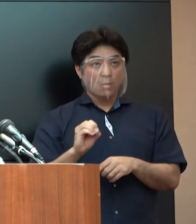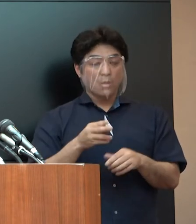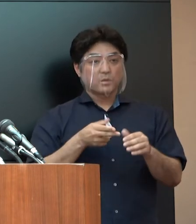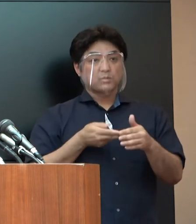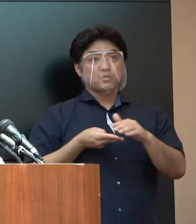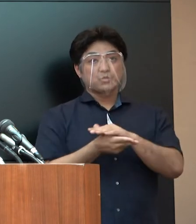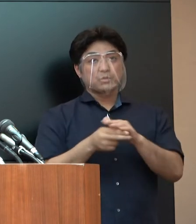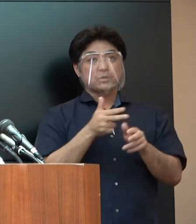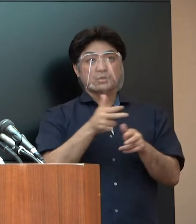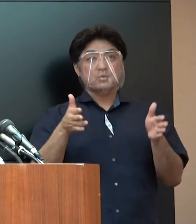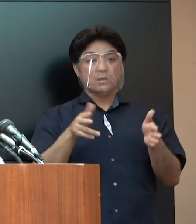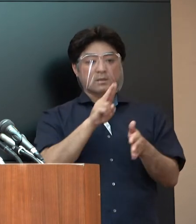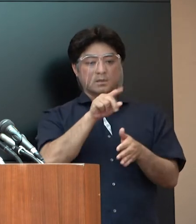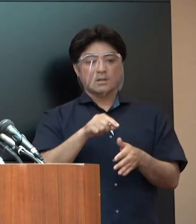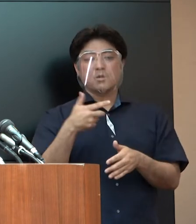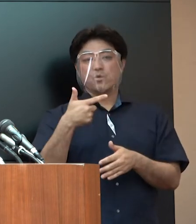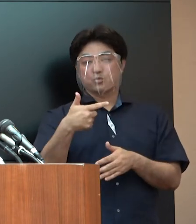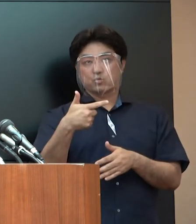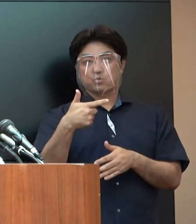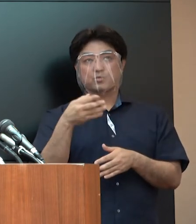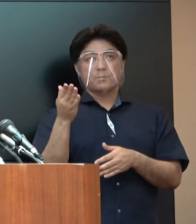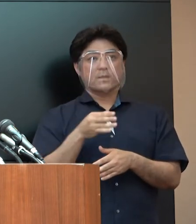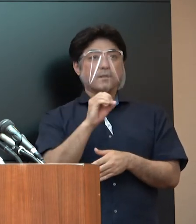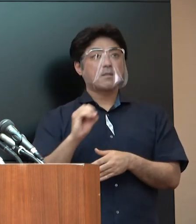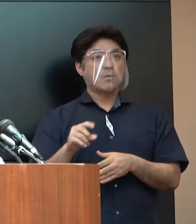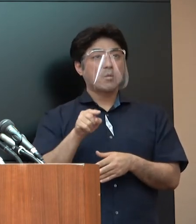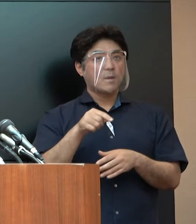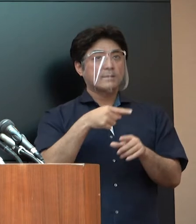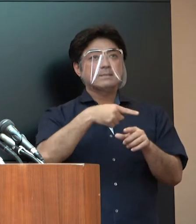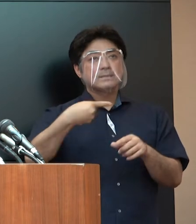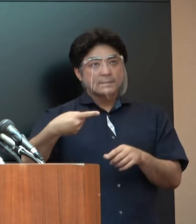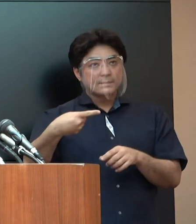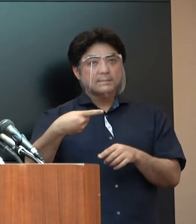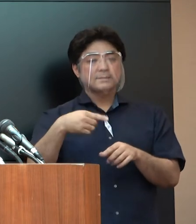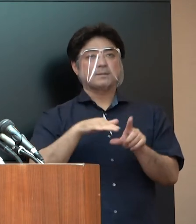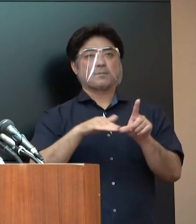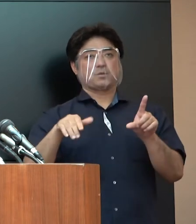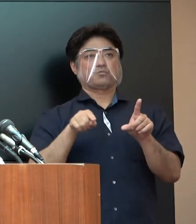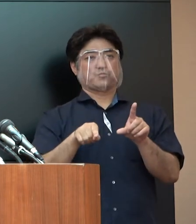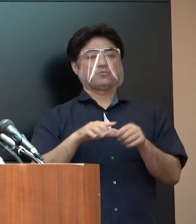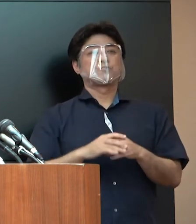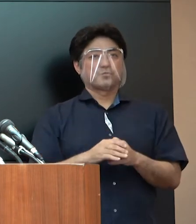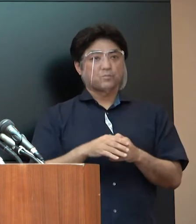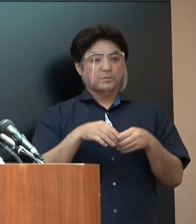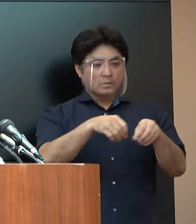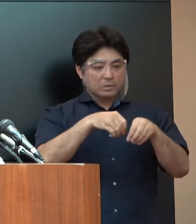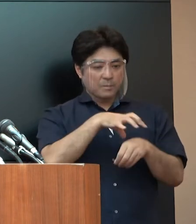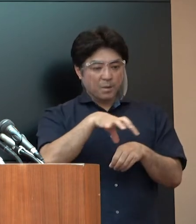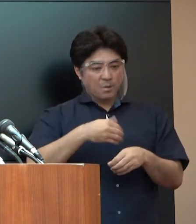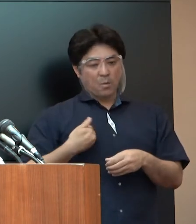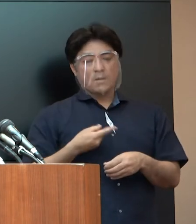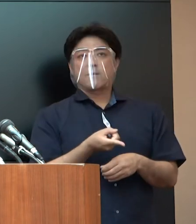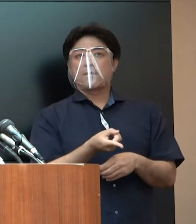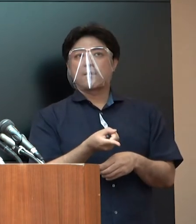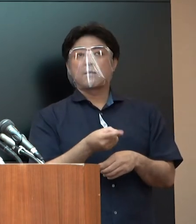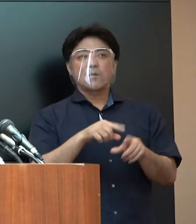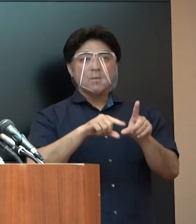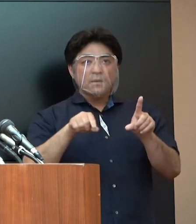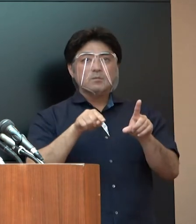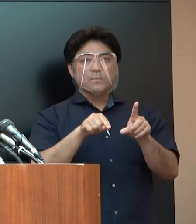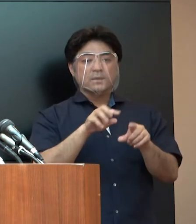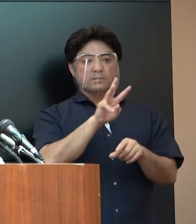内の重症化率 2.6% については第1段階、感染経路不明な症例の割合